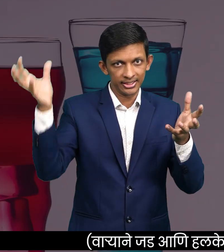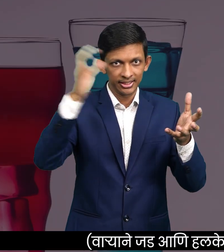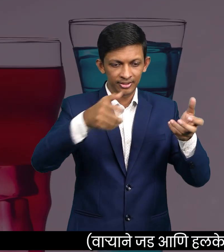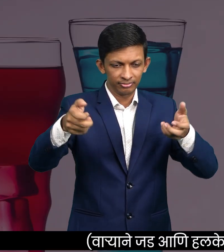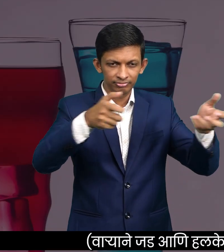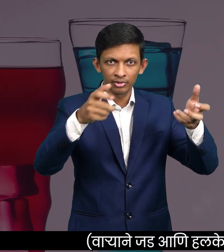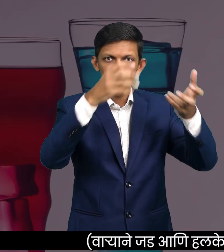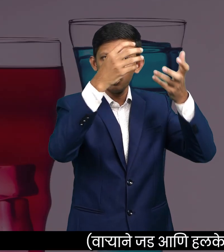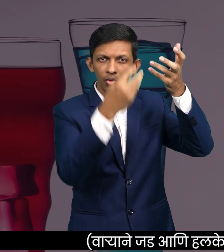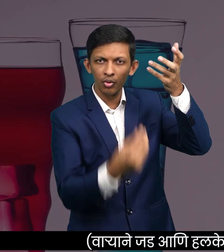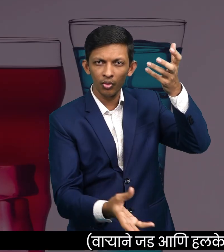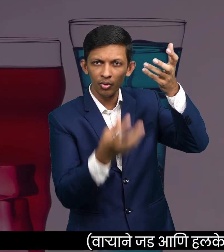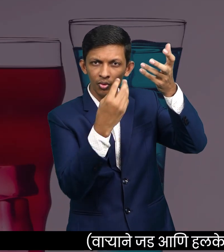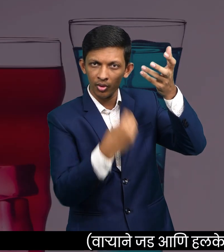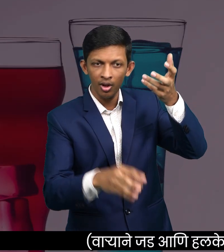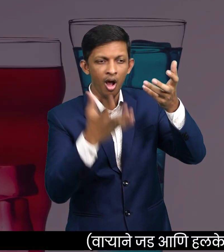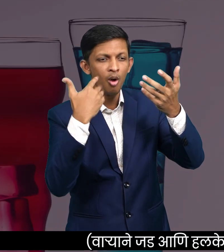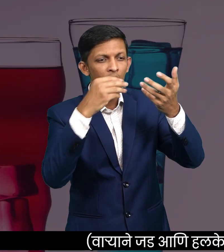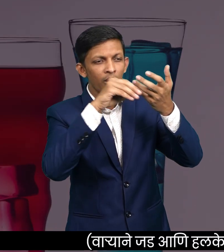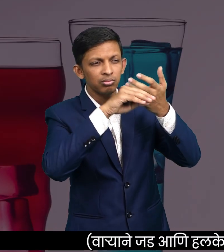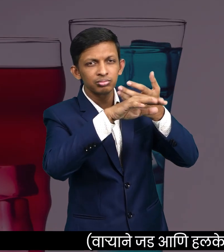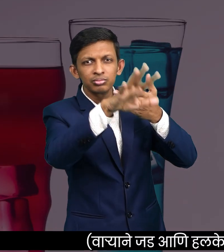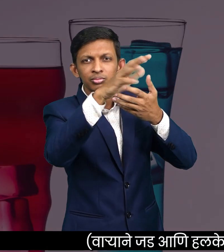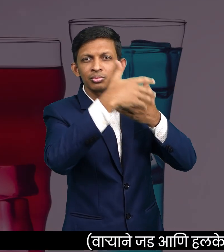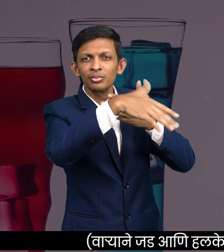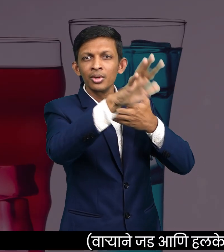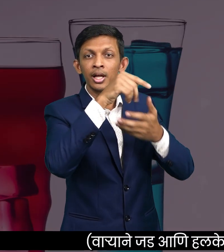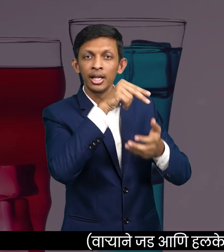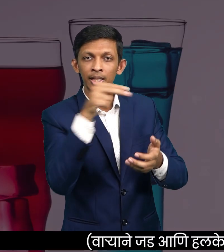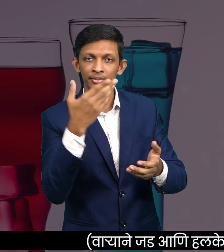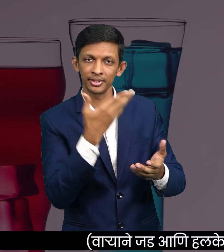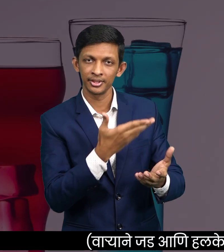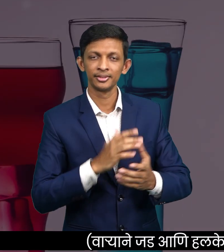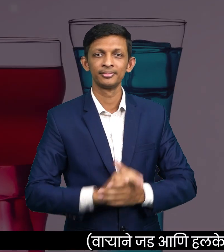वाऱ्याने जड किंवा हलके कण वेगळे करण्याची प्रक्रिया.